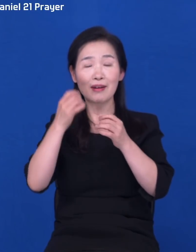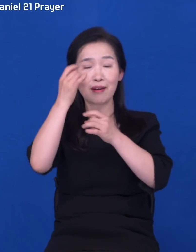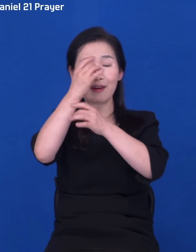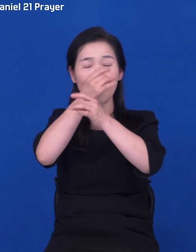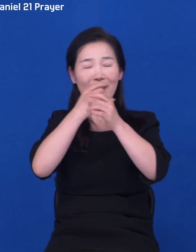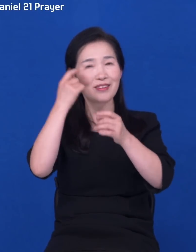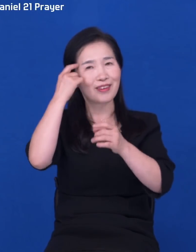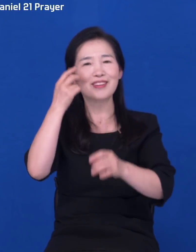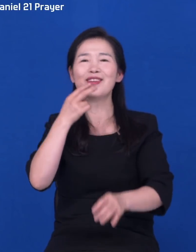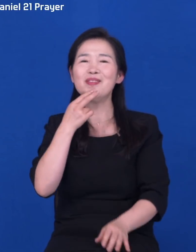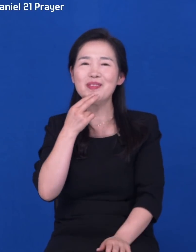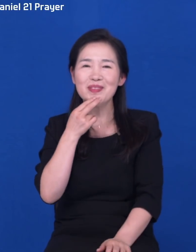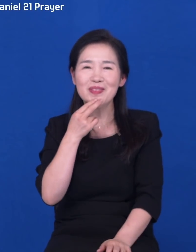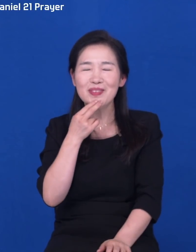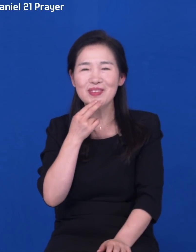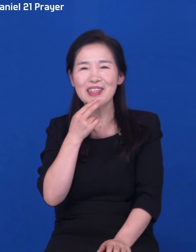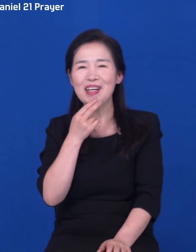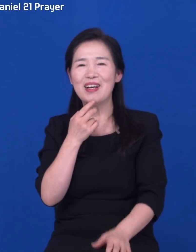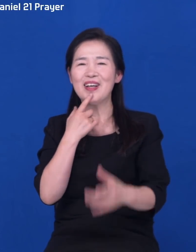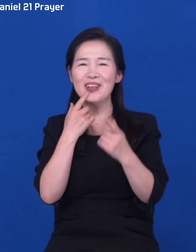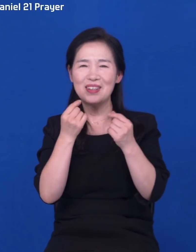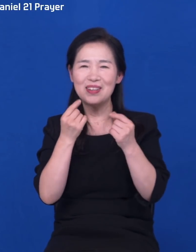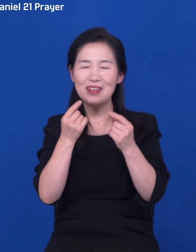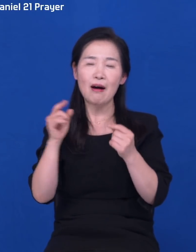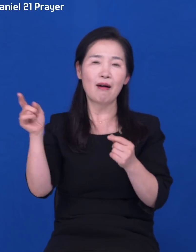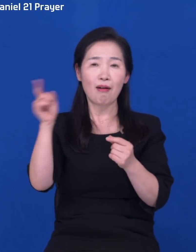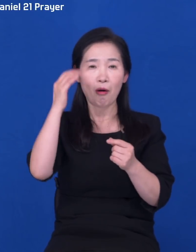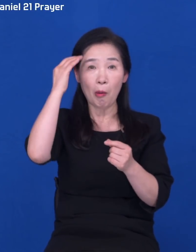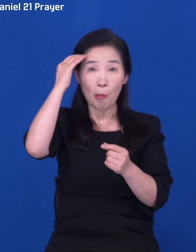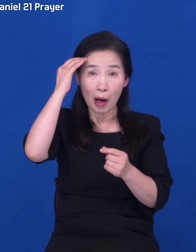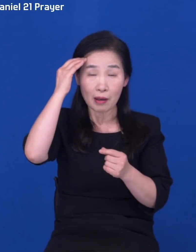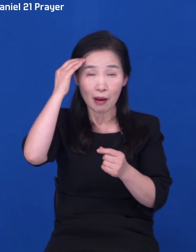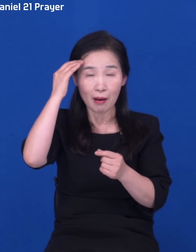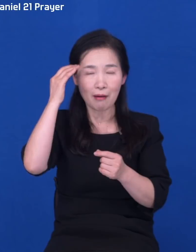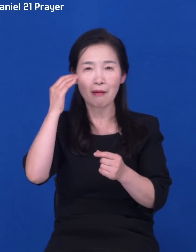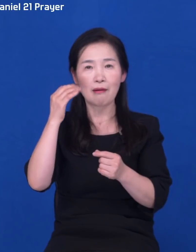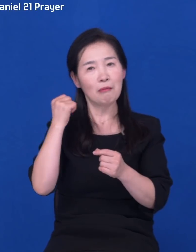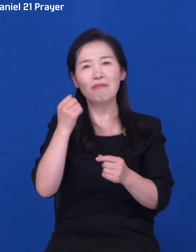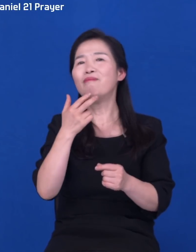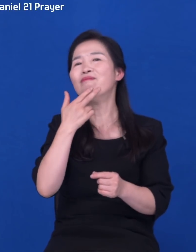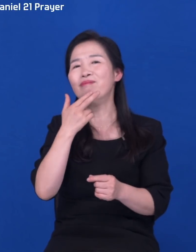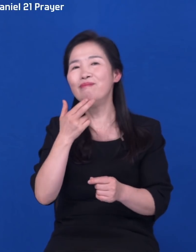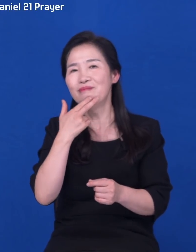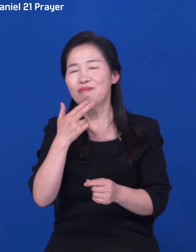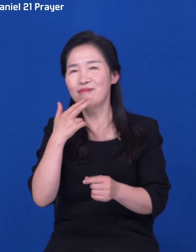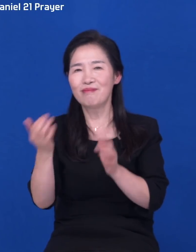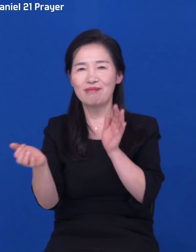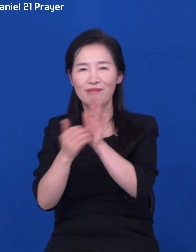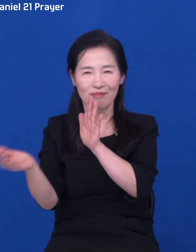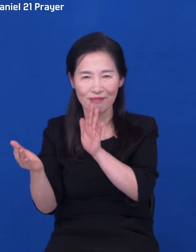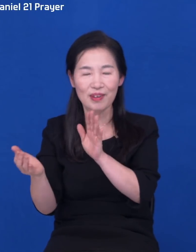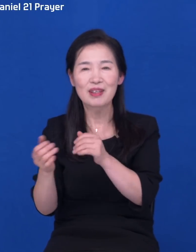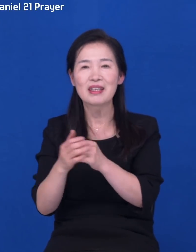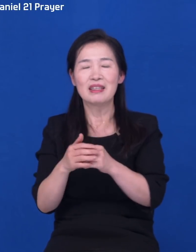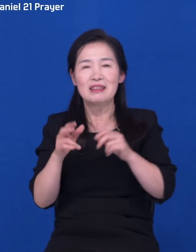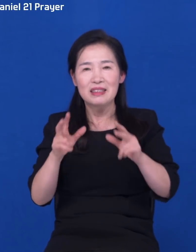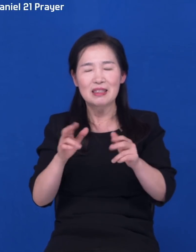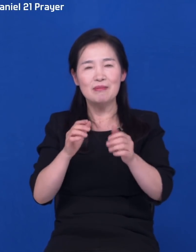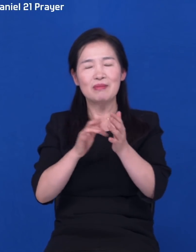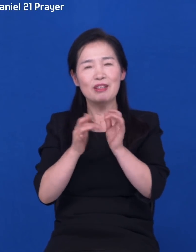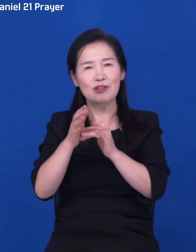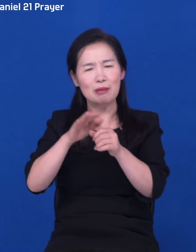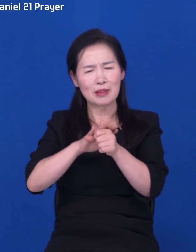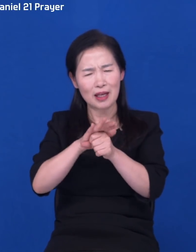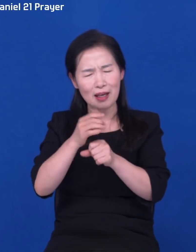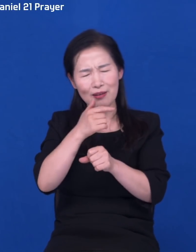그렇게 빠진 사람들은 어떤 것도 방해를 받지 않아요. 그래서 예수님을 지금 사랑하는 게 너무 중요합니다. 이거를